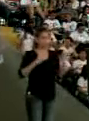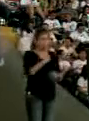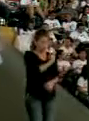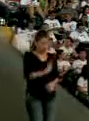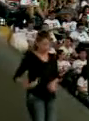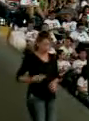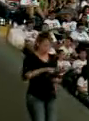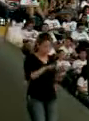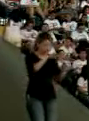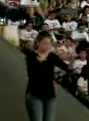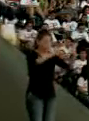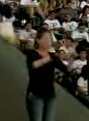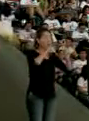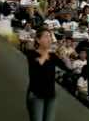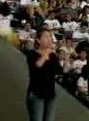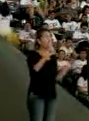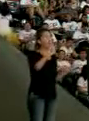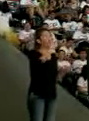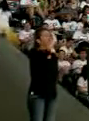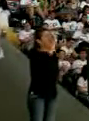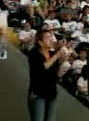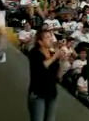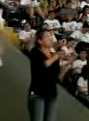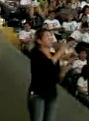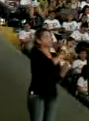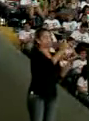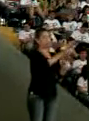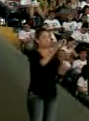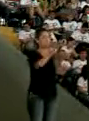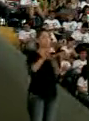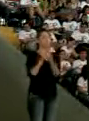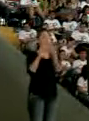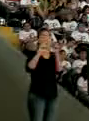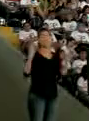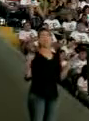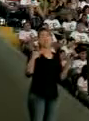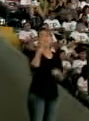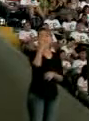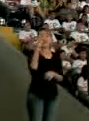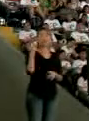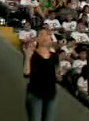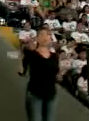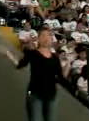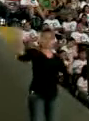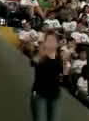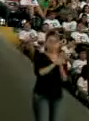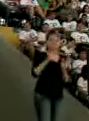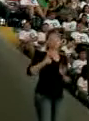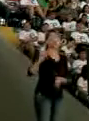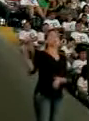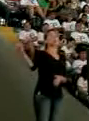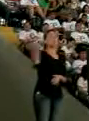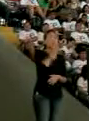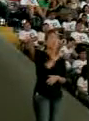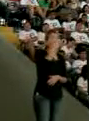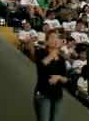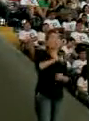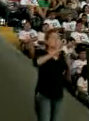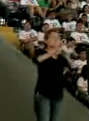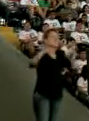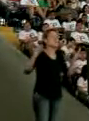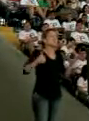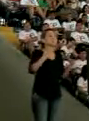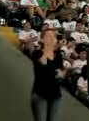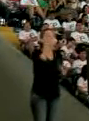os liberais no poder. O problema é que os liberais chegaram no poder e não resolveram o principal problema, que era a crise econômica.